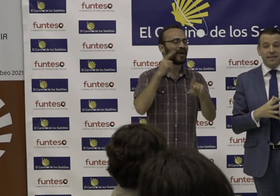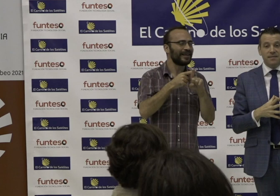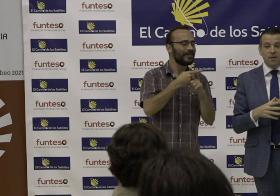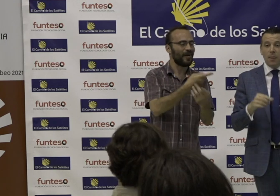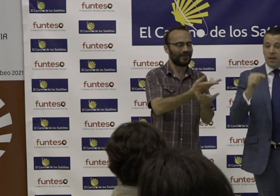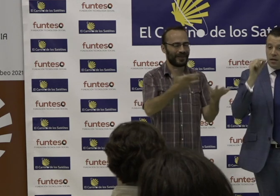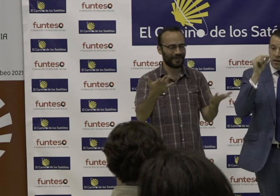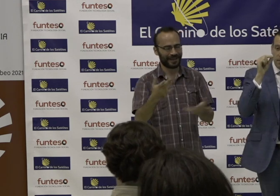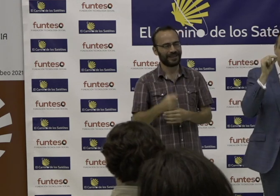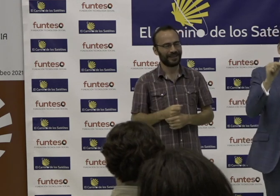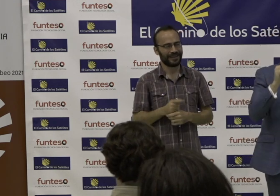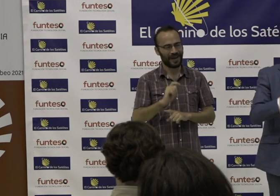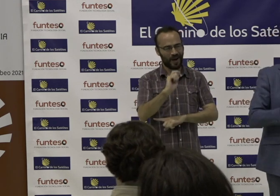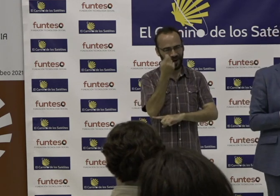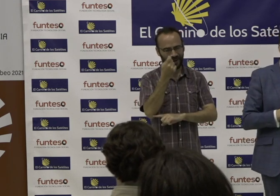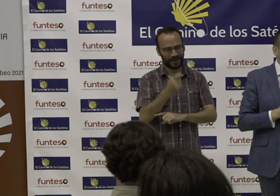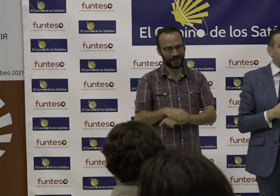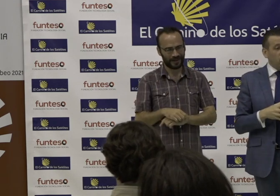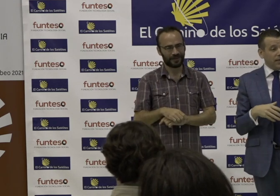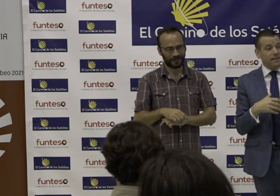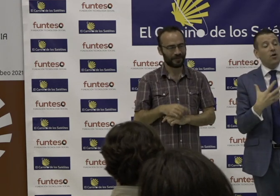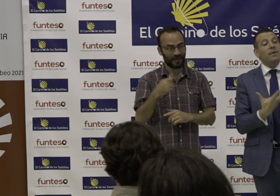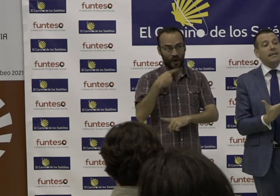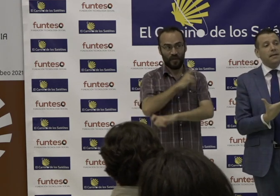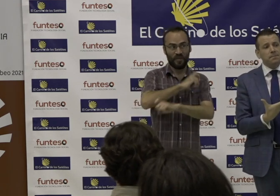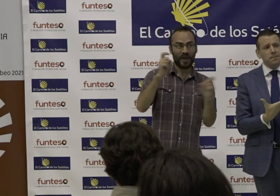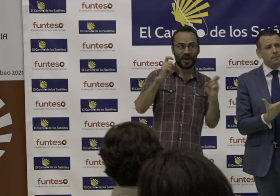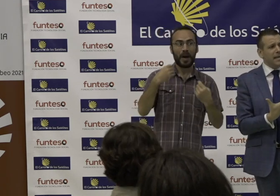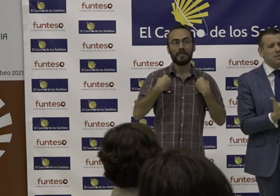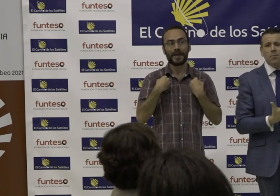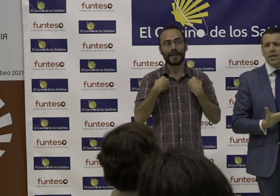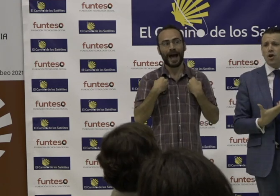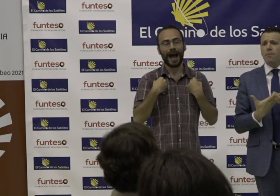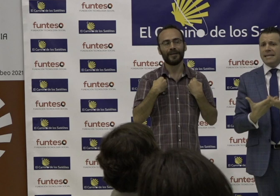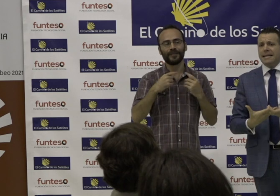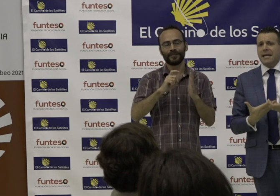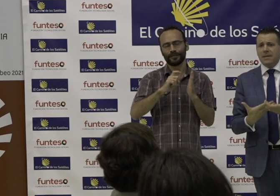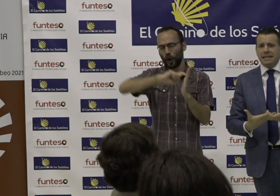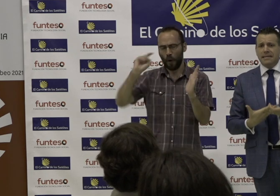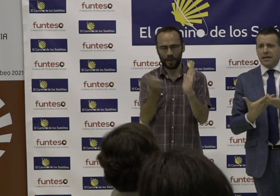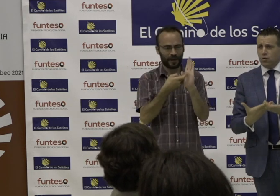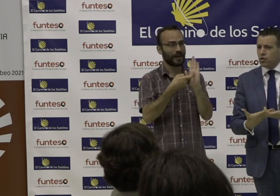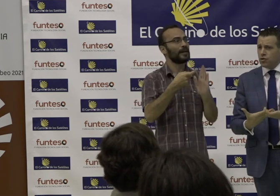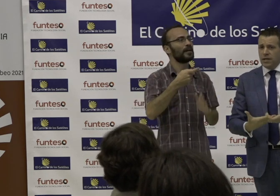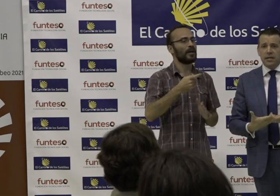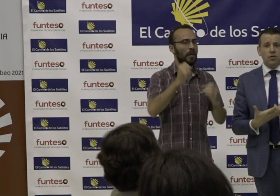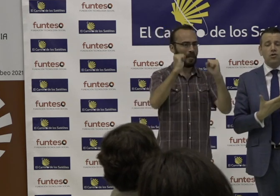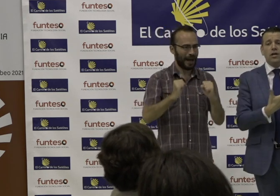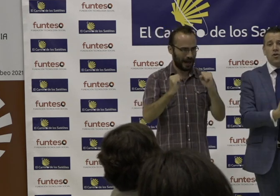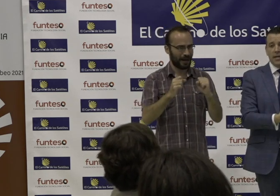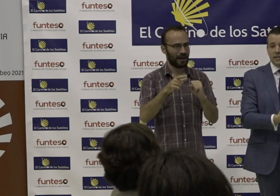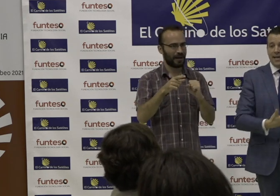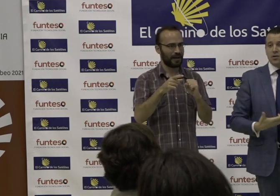Y así es. La Fundación Vida Plena lo que se va a convertir es en poder compartir herramientas y recursos